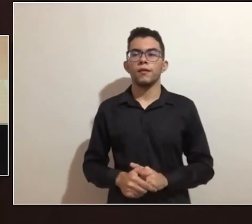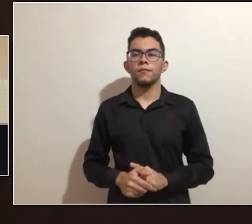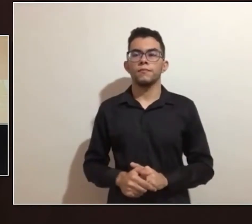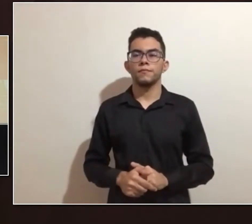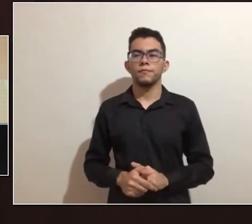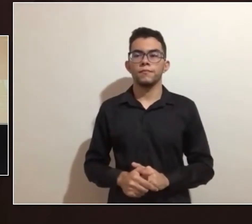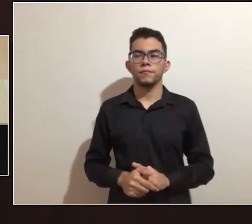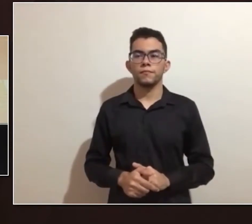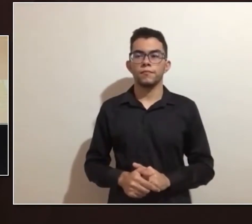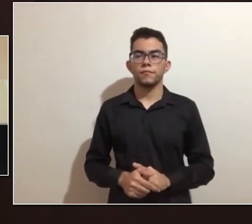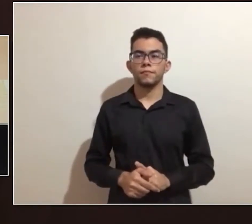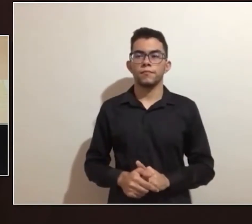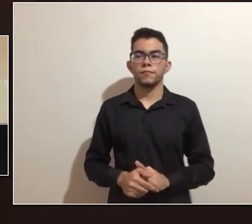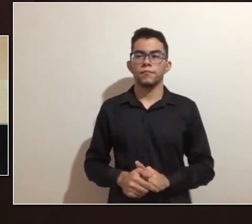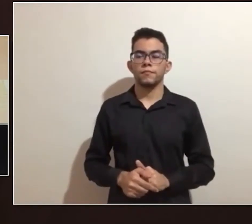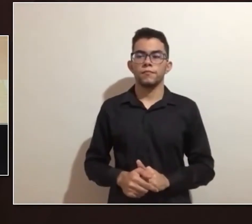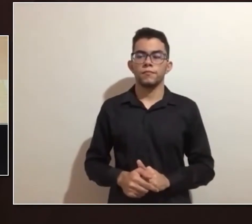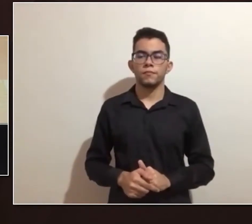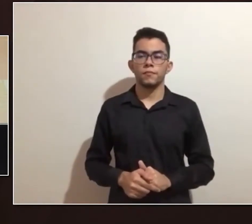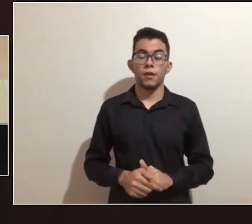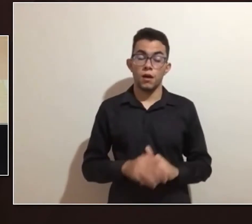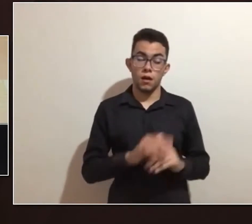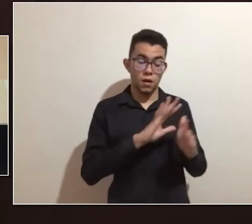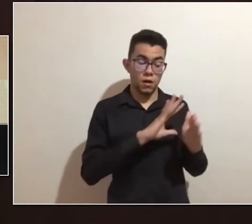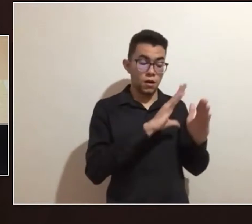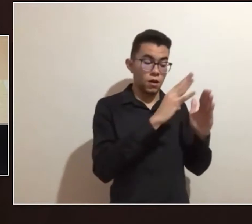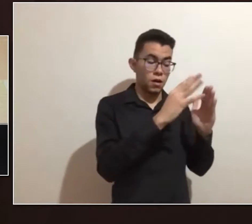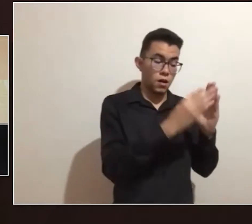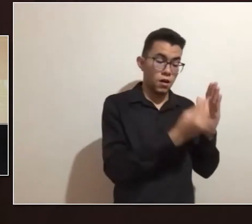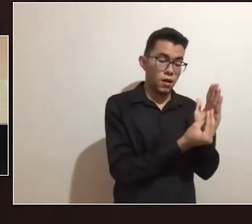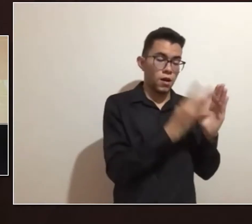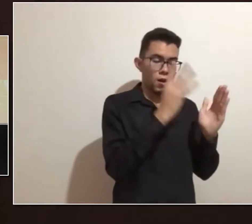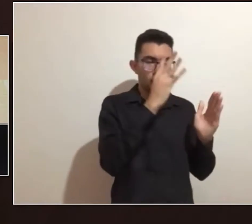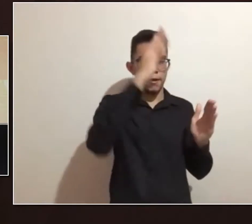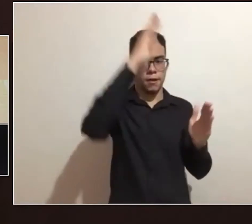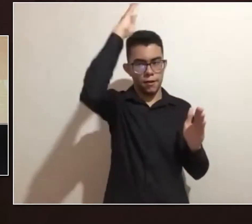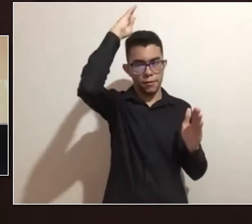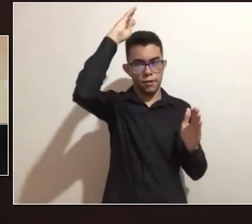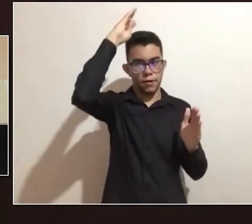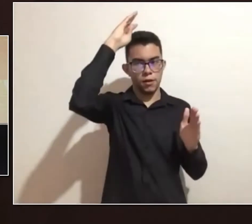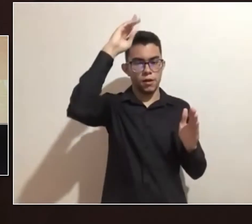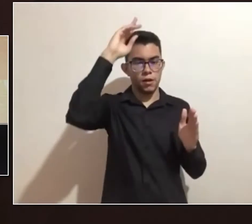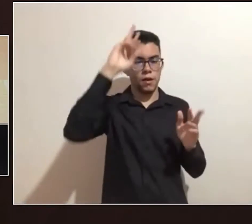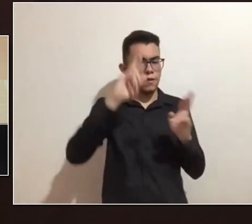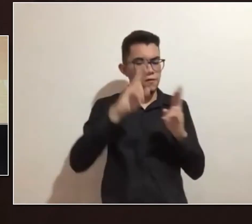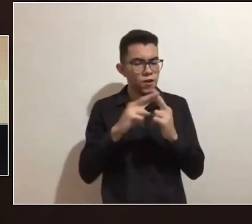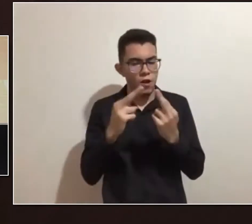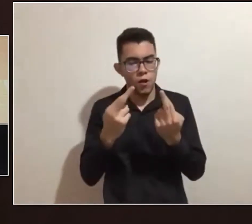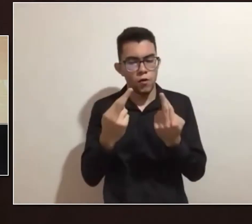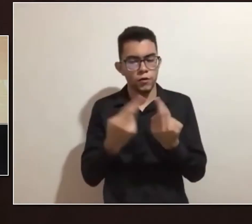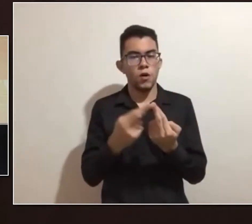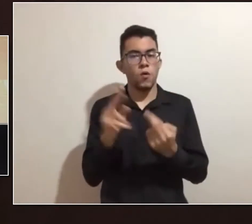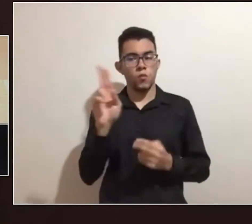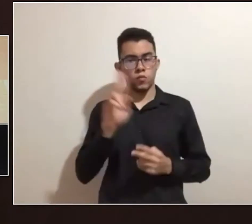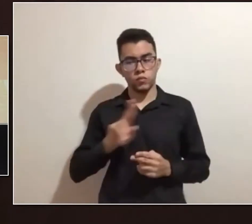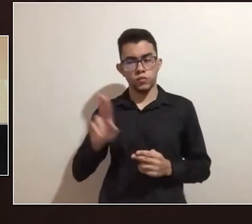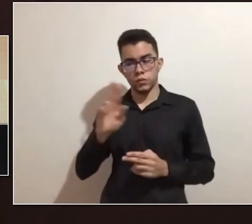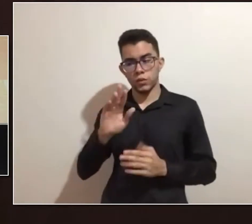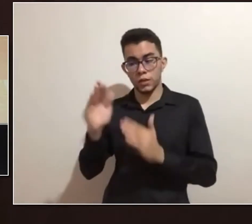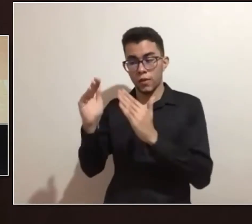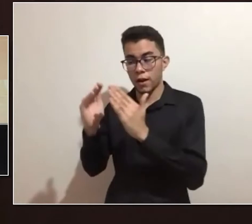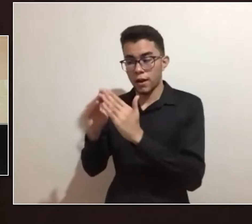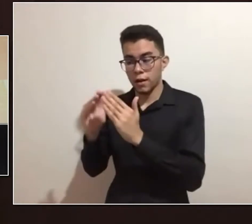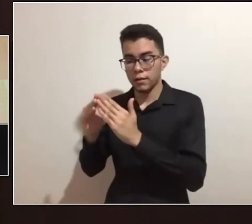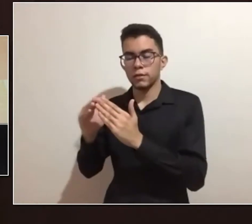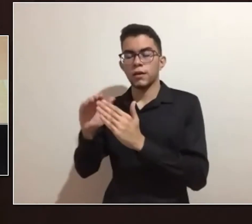saudai igualmente a igreja que se reúne na casa deles. Então, na casa de Áquila e Priscila, reunia